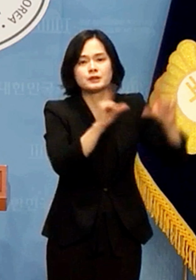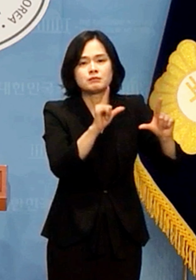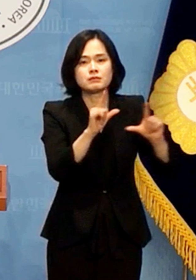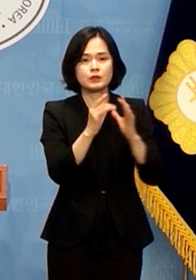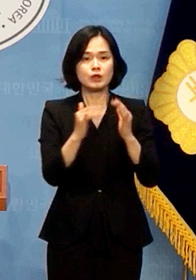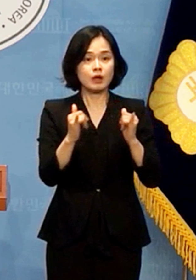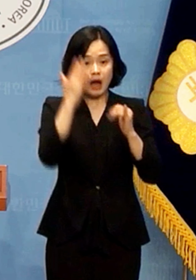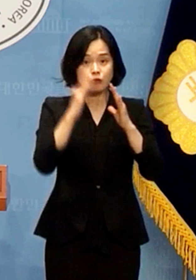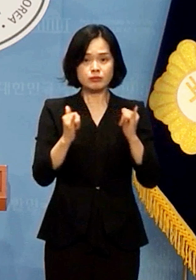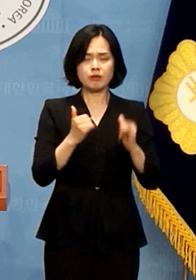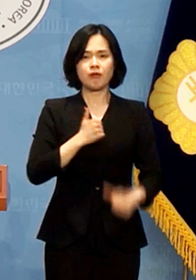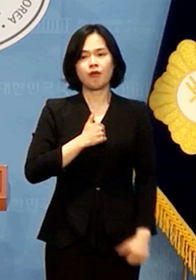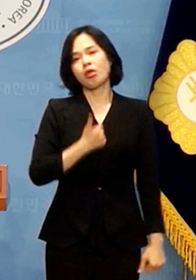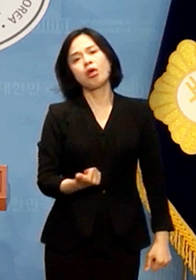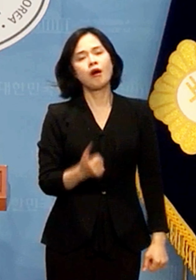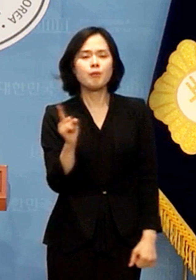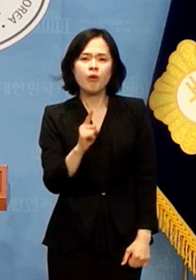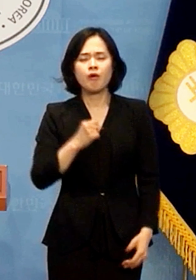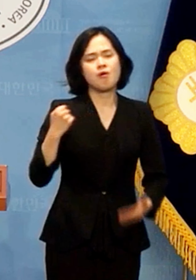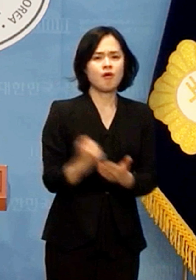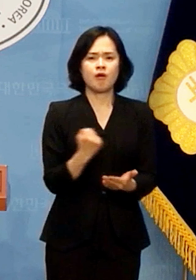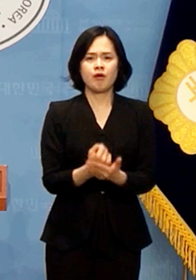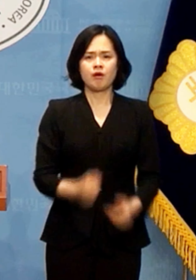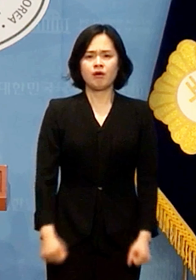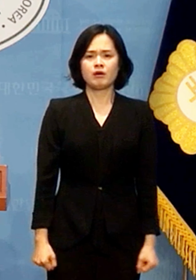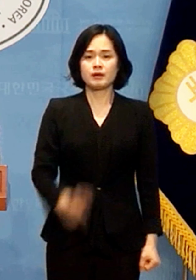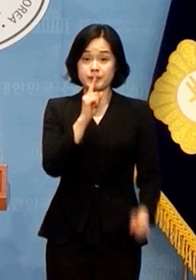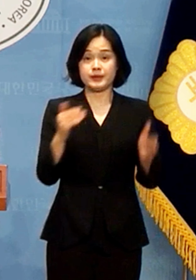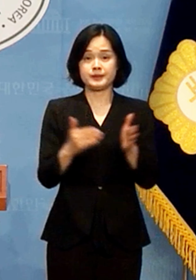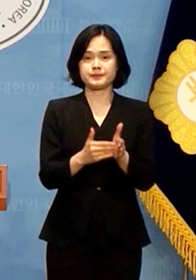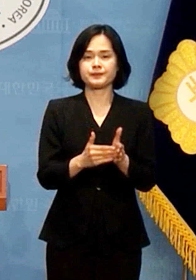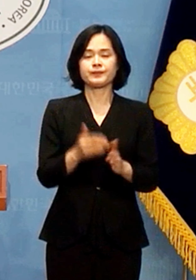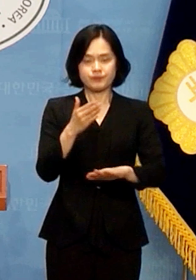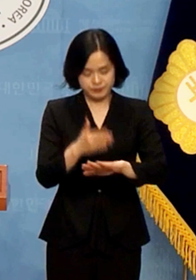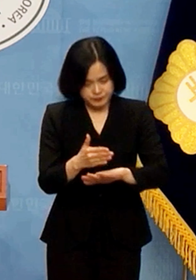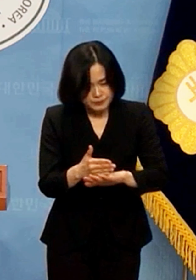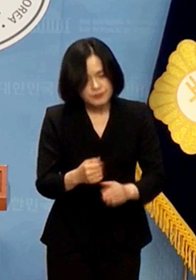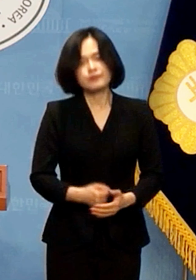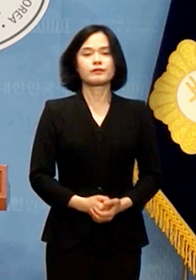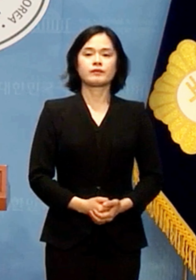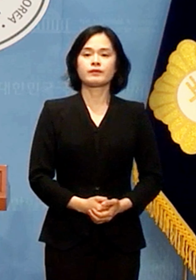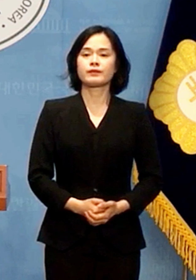망가져야 합니까 개탄스럽습니다 이상입니다 감사합니다